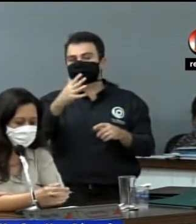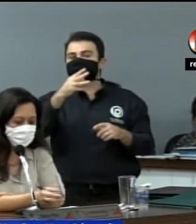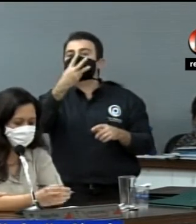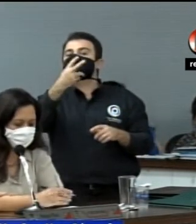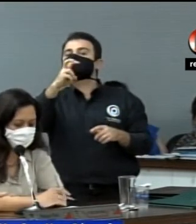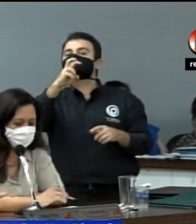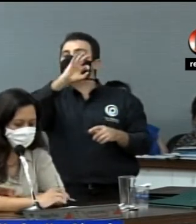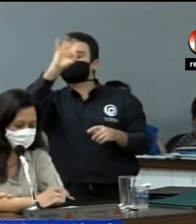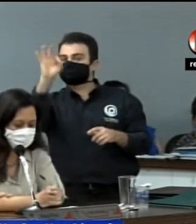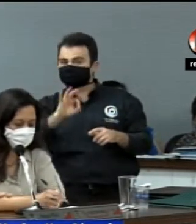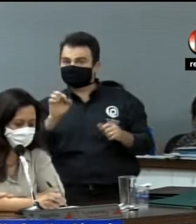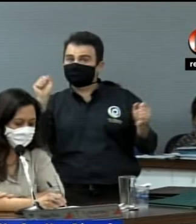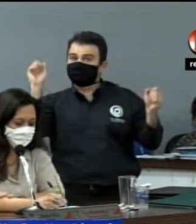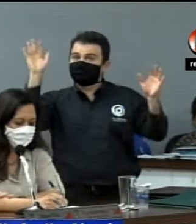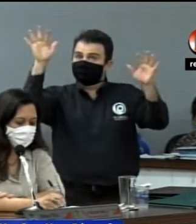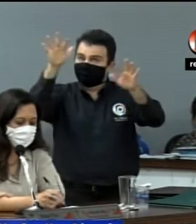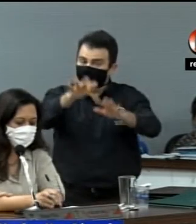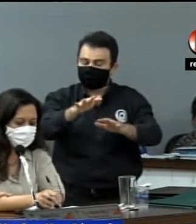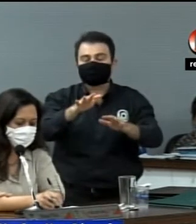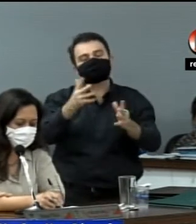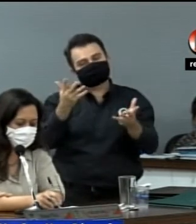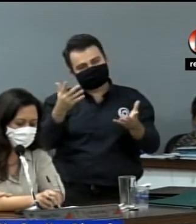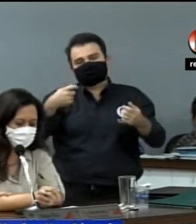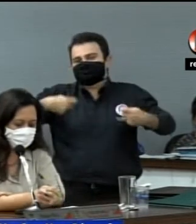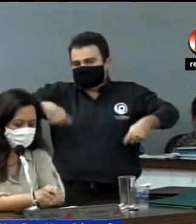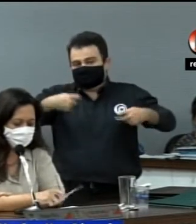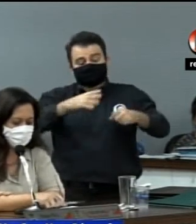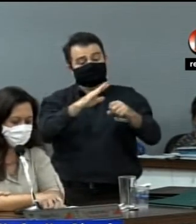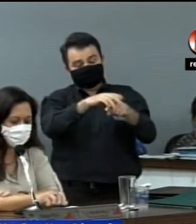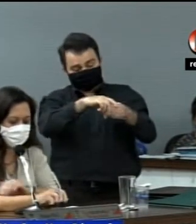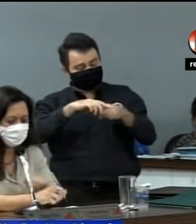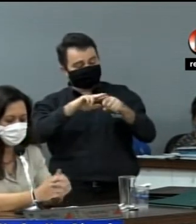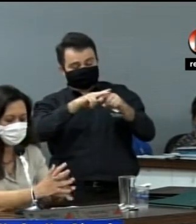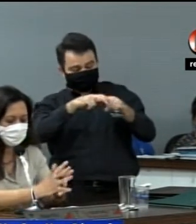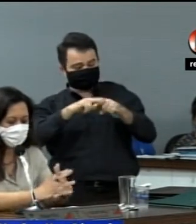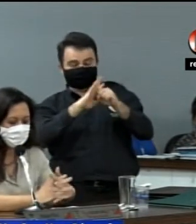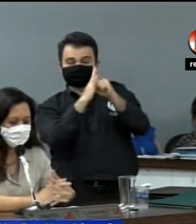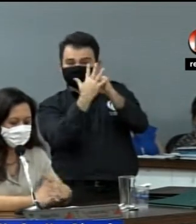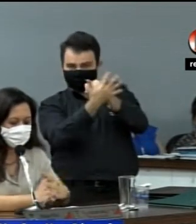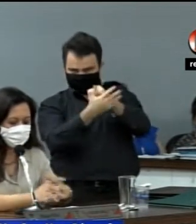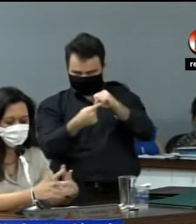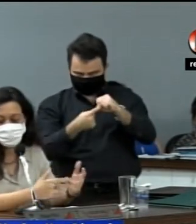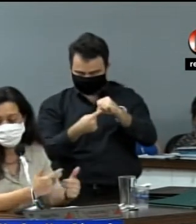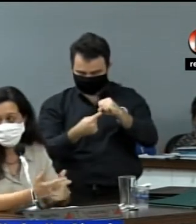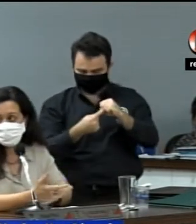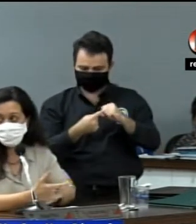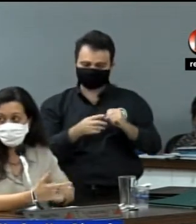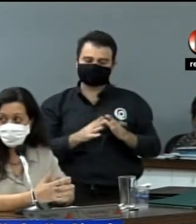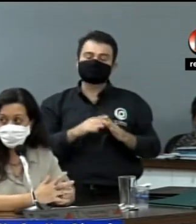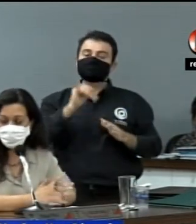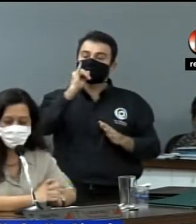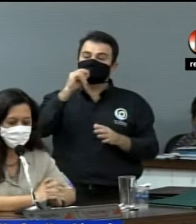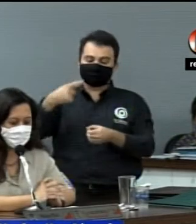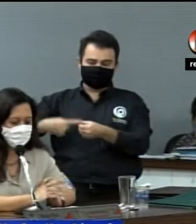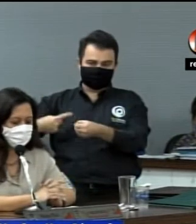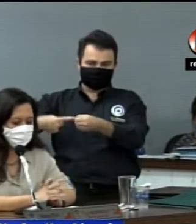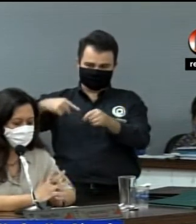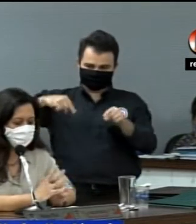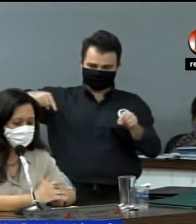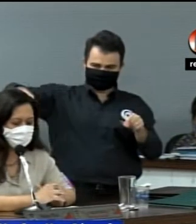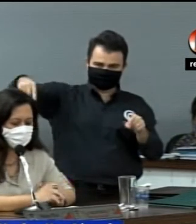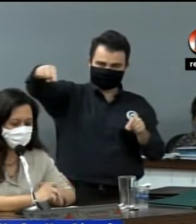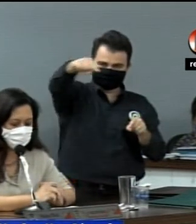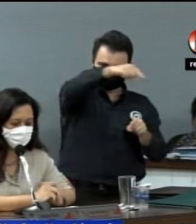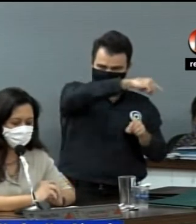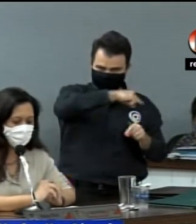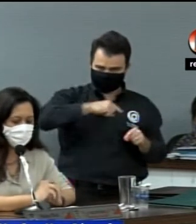caso, a gente minimiza. Quando o senhor fala sobre a questão dos municípios do entorno, os municípios que a